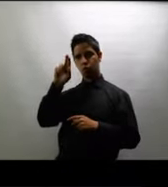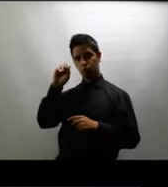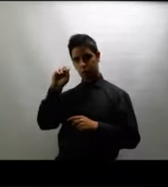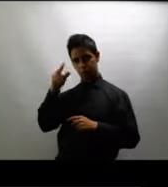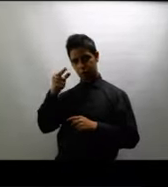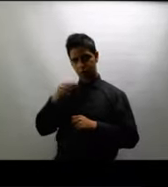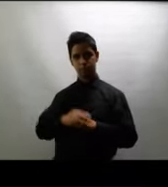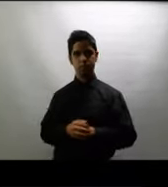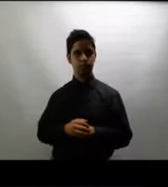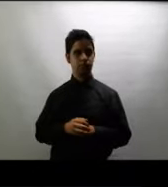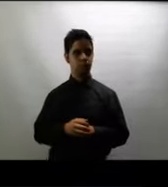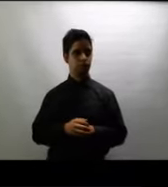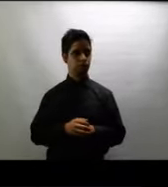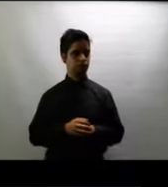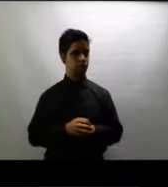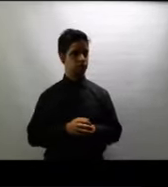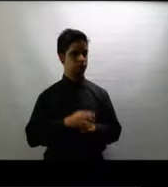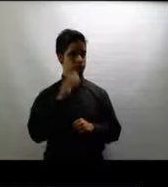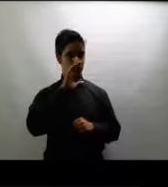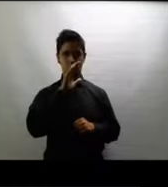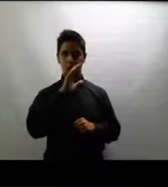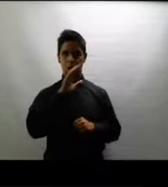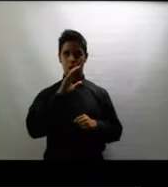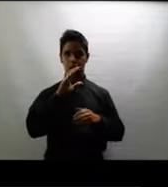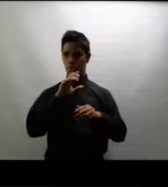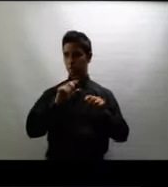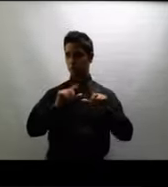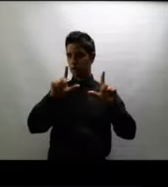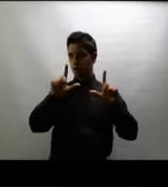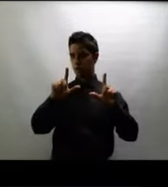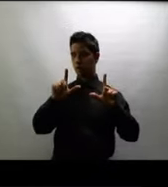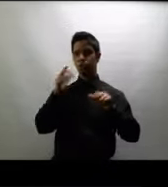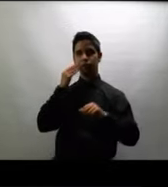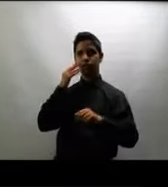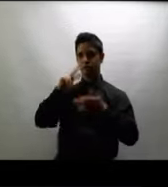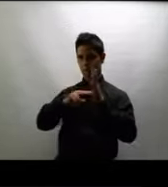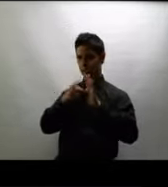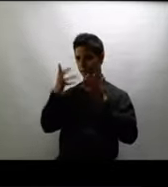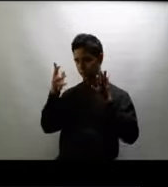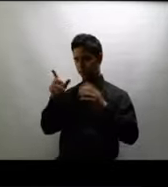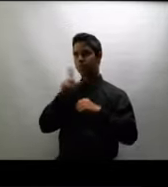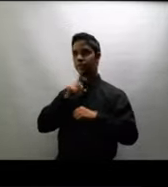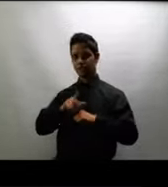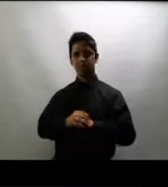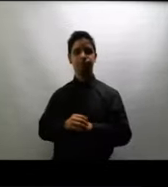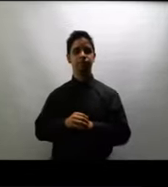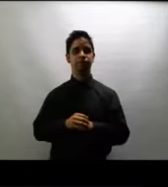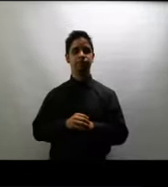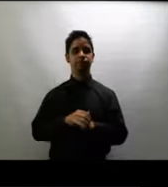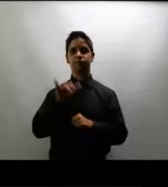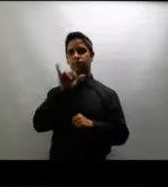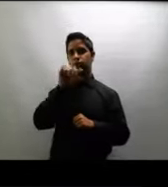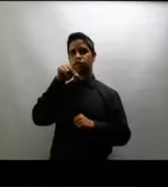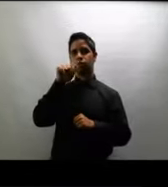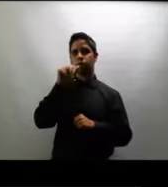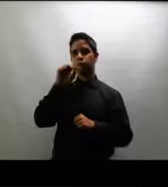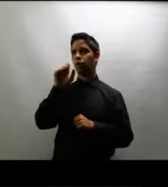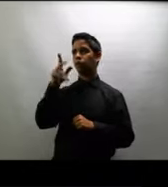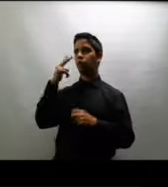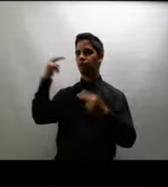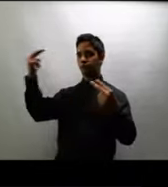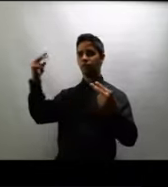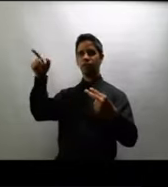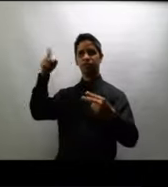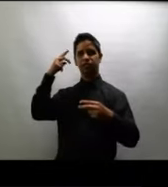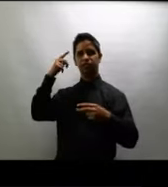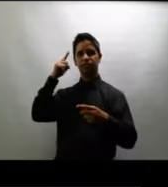prpop.org. Sí. ¿Cómo que Busca Ventana? Y, él sabe de bailar en sí, Busca Ventana. Sí. Hey. Gracias, ¿eh? Mira, y Paco López desde México. Seguro,